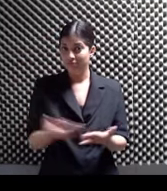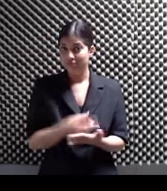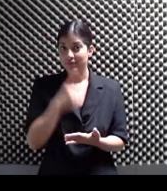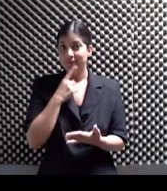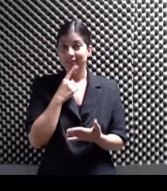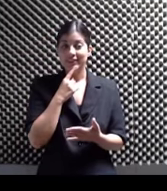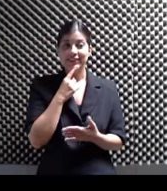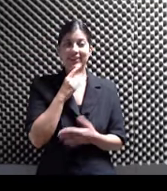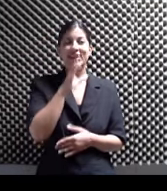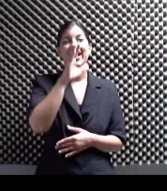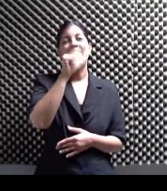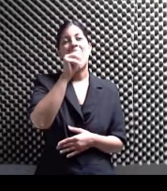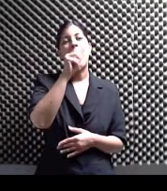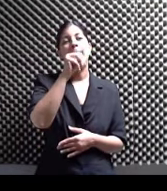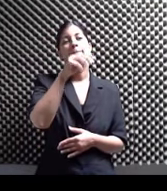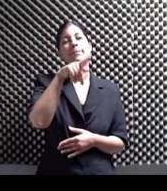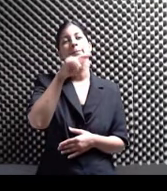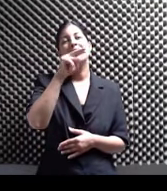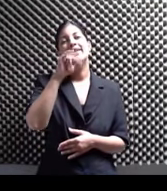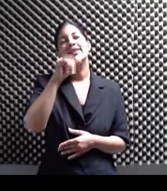es el camping con glamour.